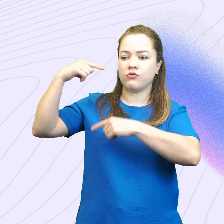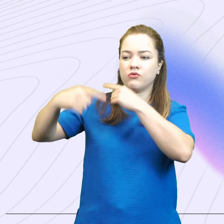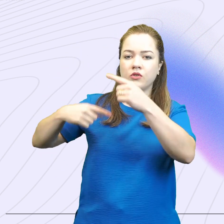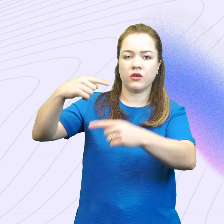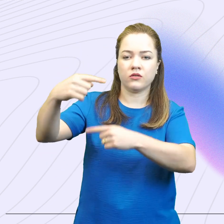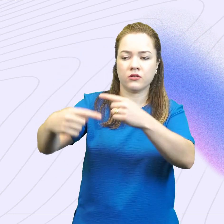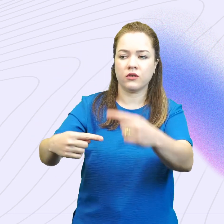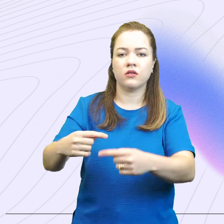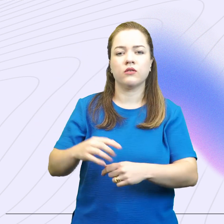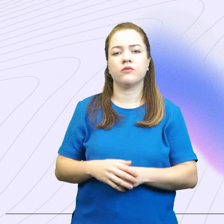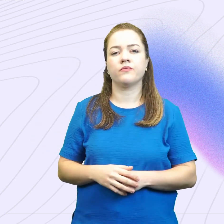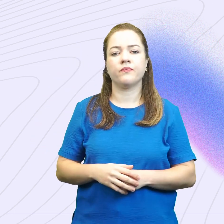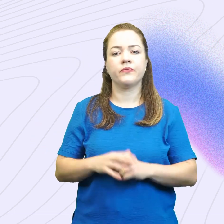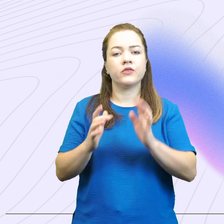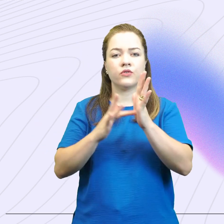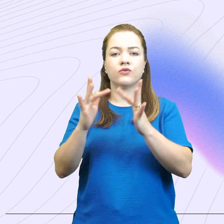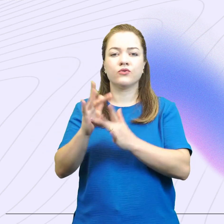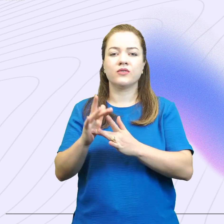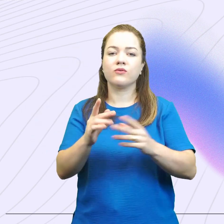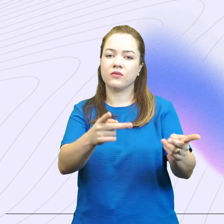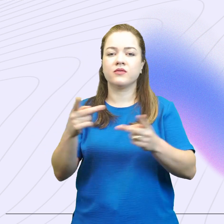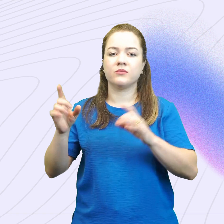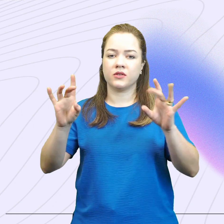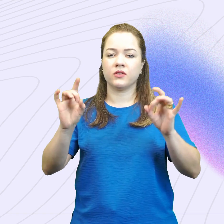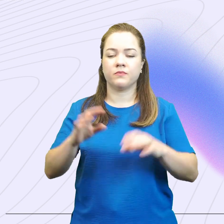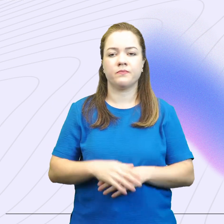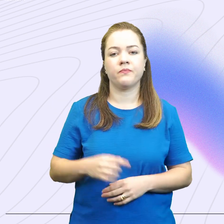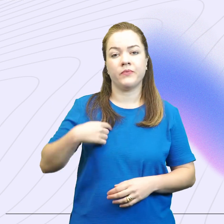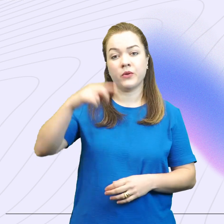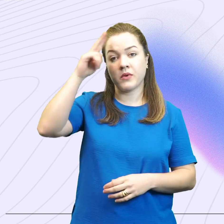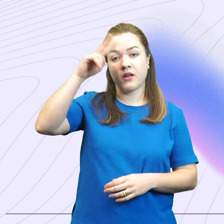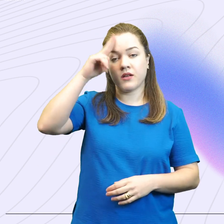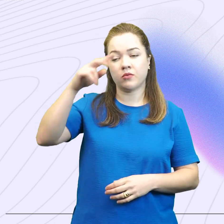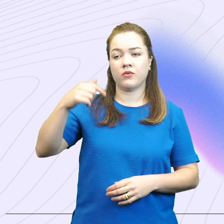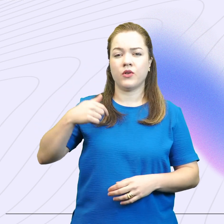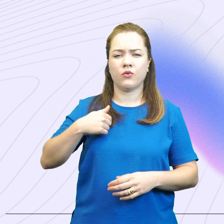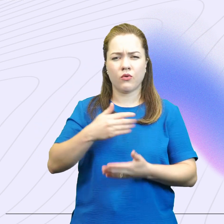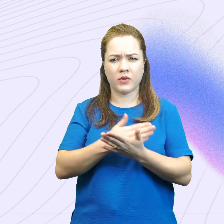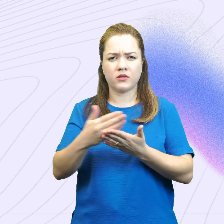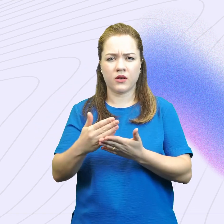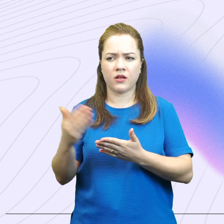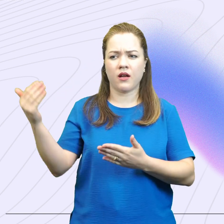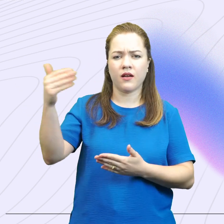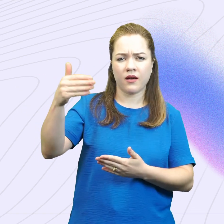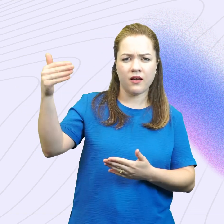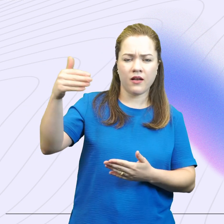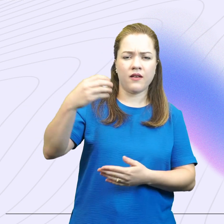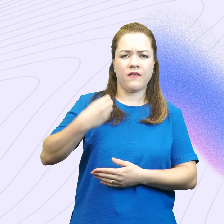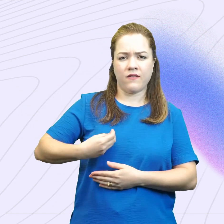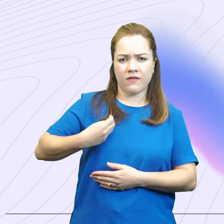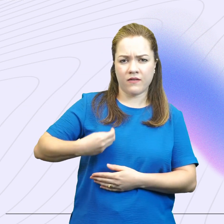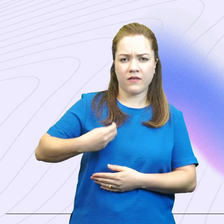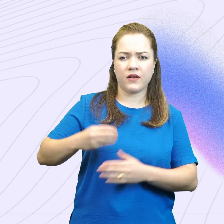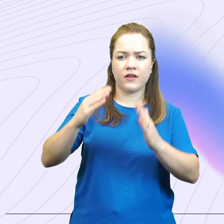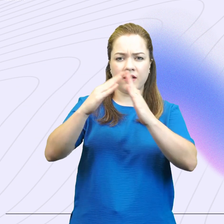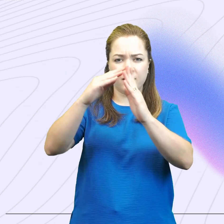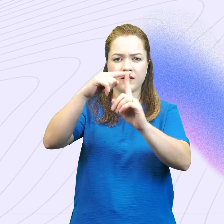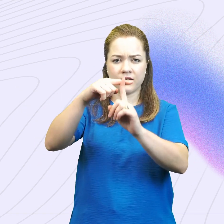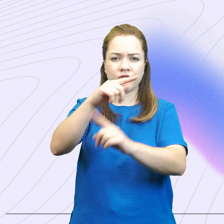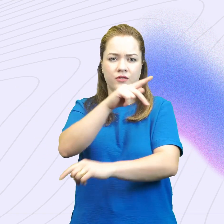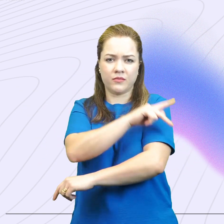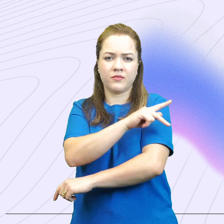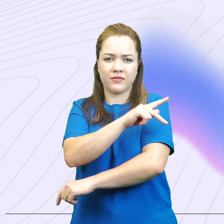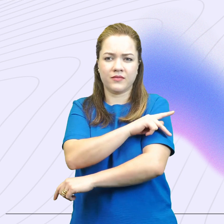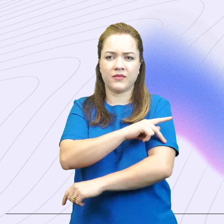desse especial. Eu me lembro que quando eu comecei a frequentar essa igreja, IPI Dourados, e era no antigo